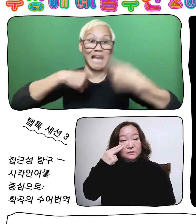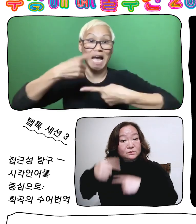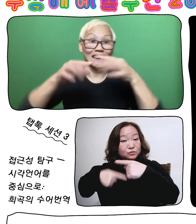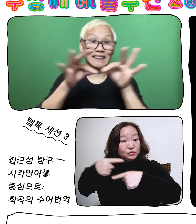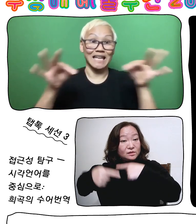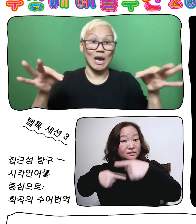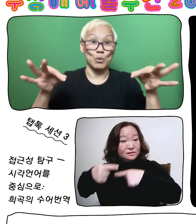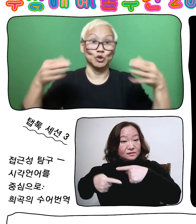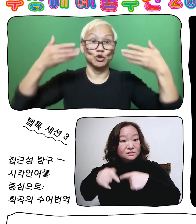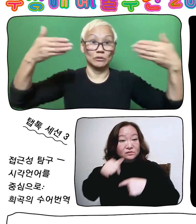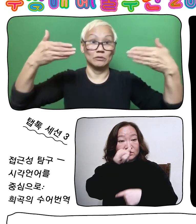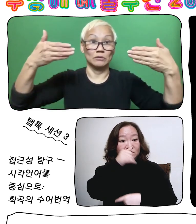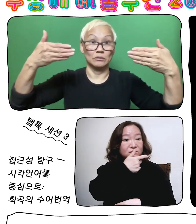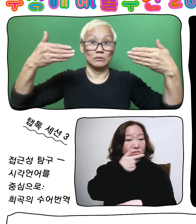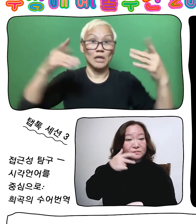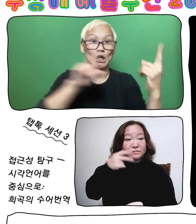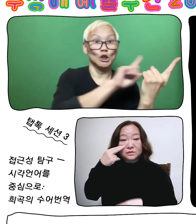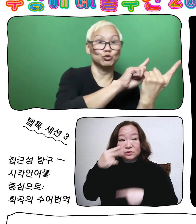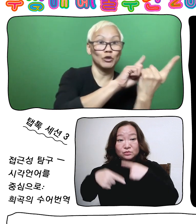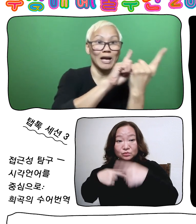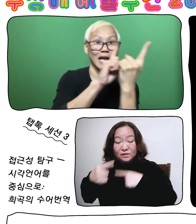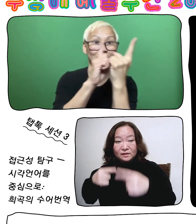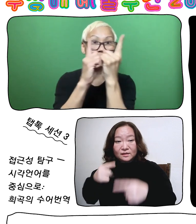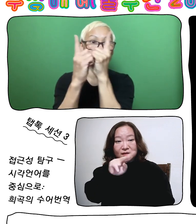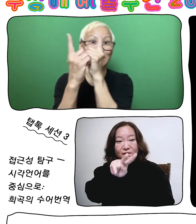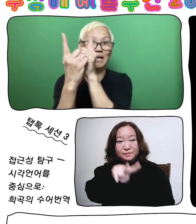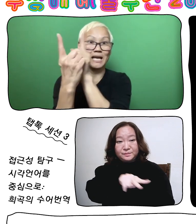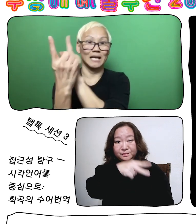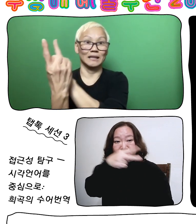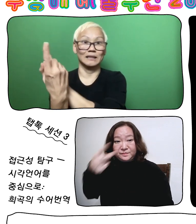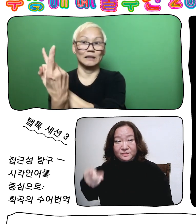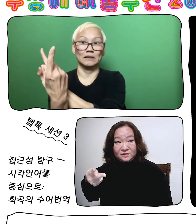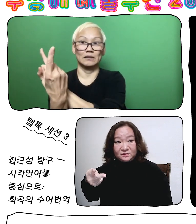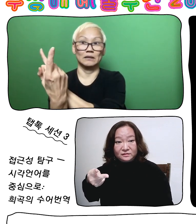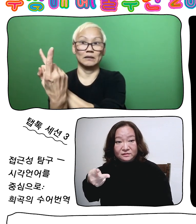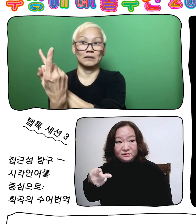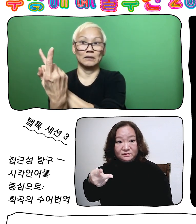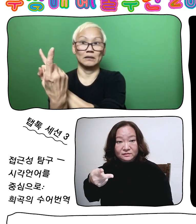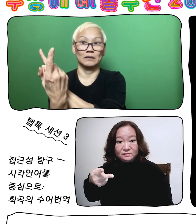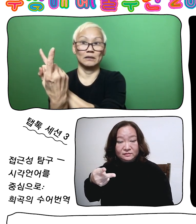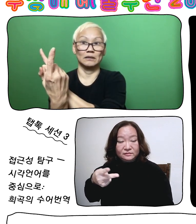단어를 단순히 수어로 변환하는 것과는 다름을 알 수 있습니다.